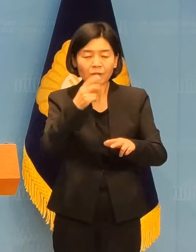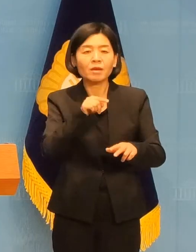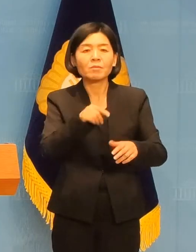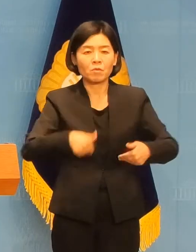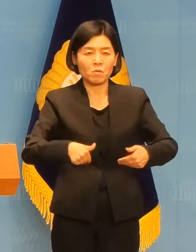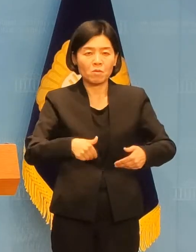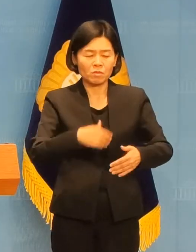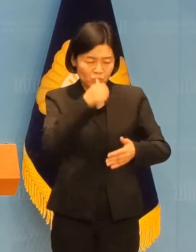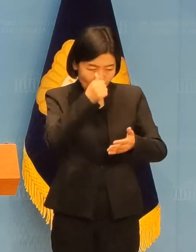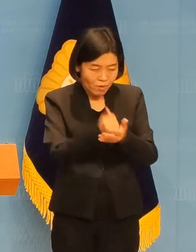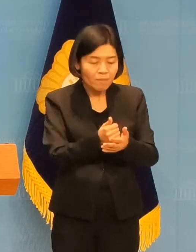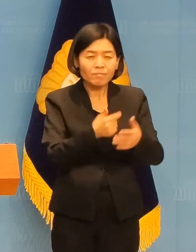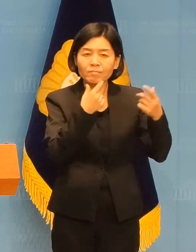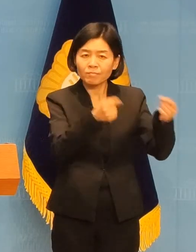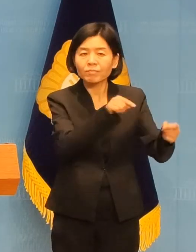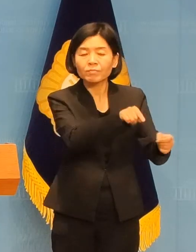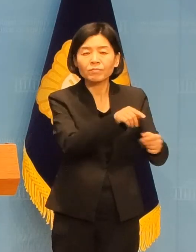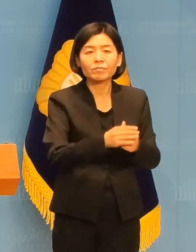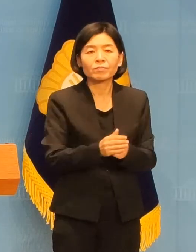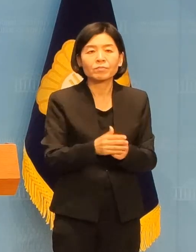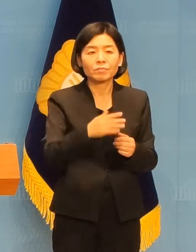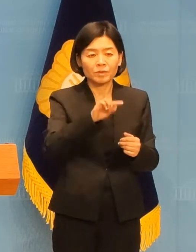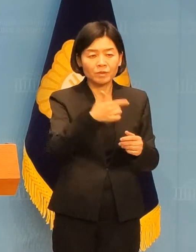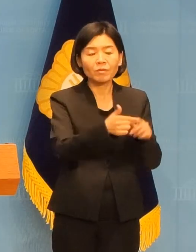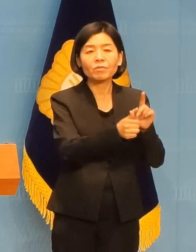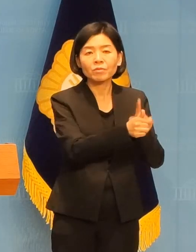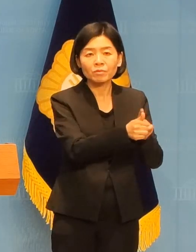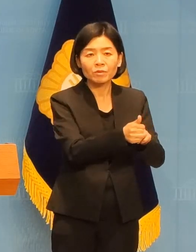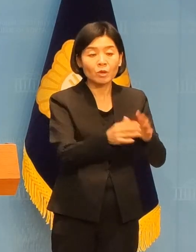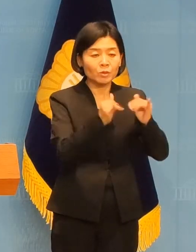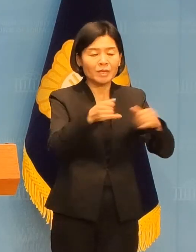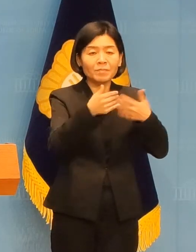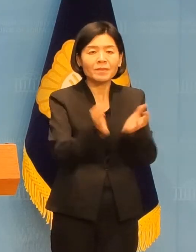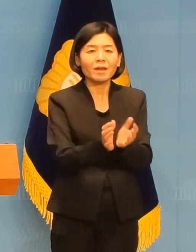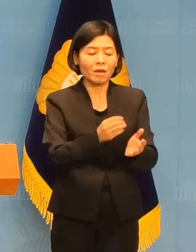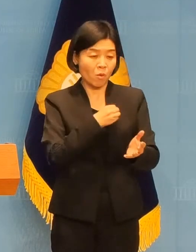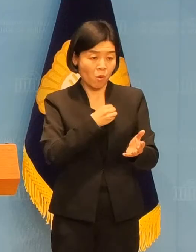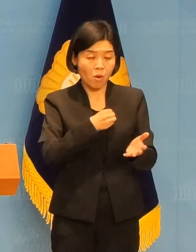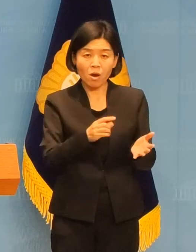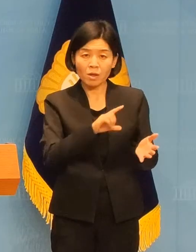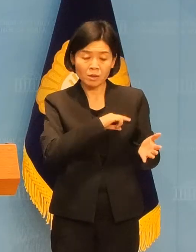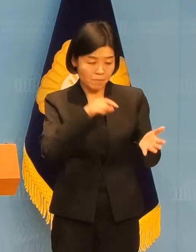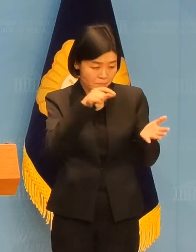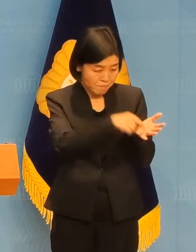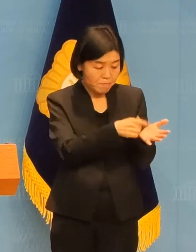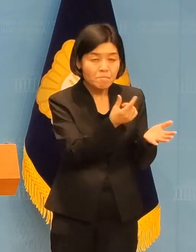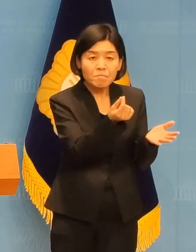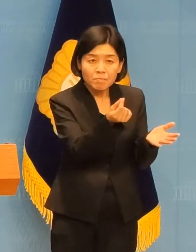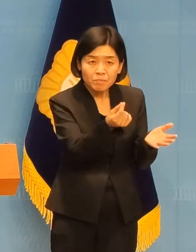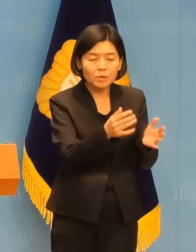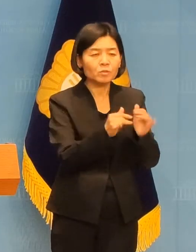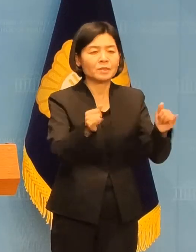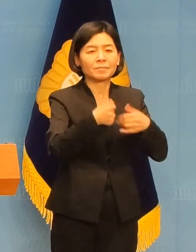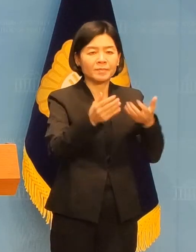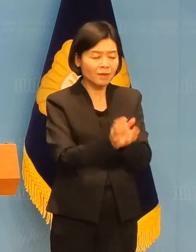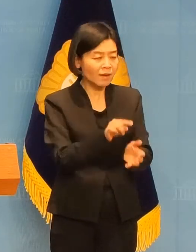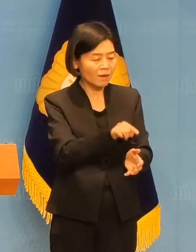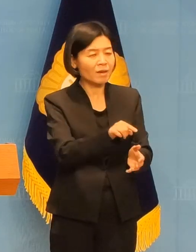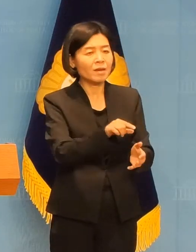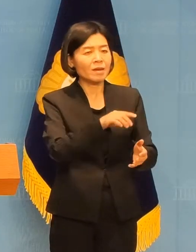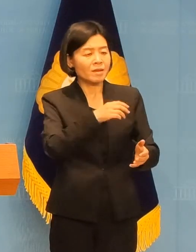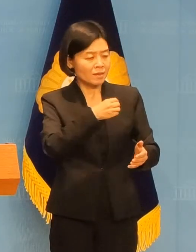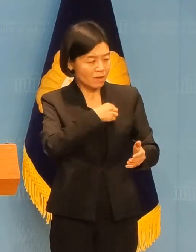영역입니다. 전한기 씨는 국민의힘 당적을 가진 만큼 국민의힘은 소속 당원의 이러한